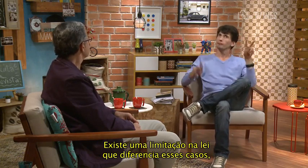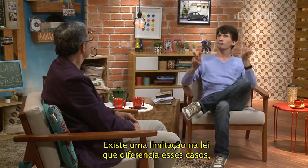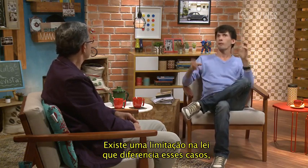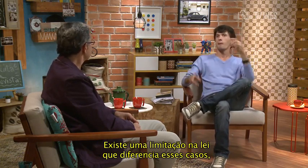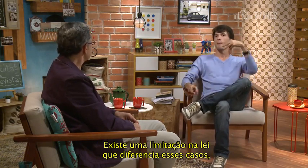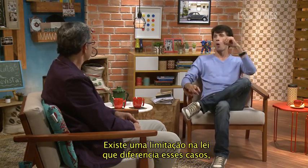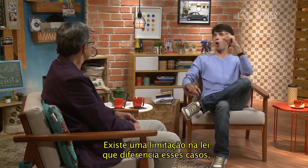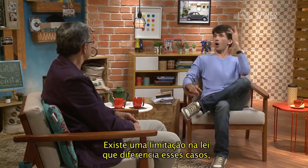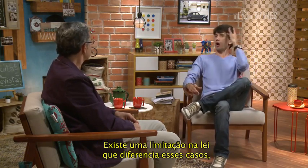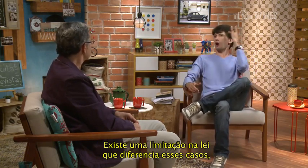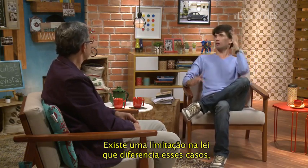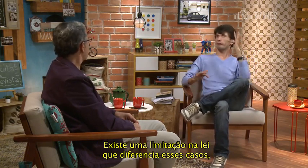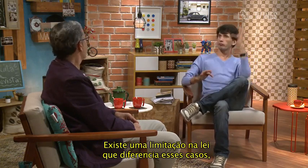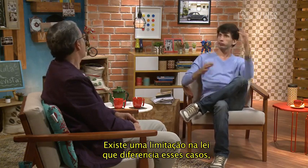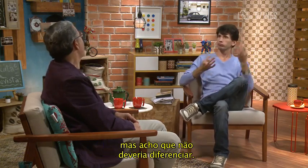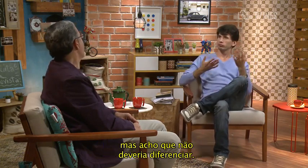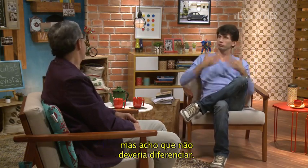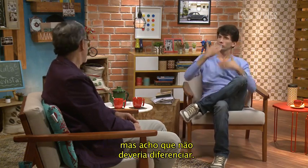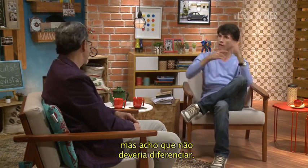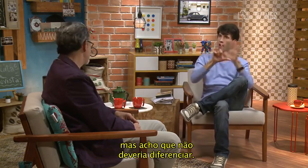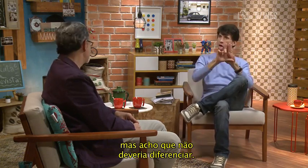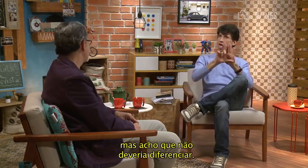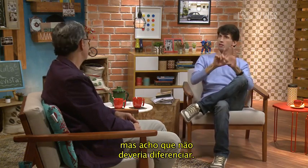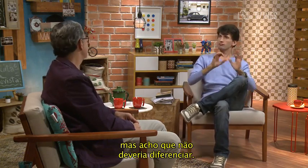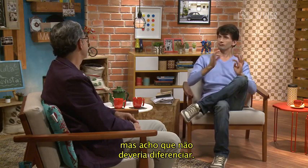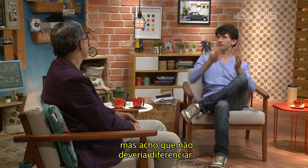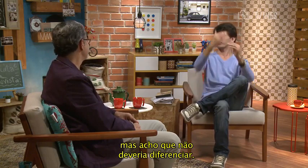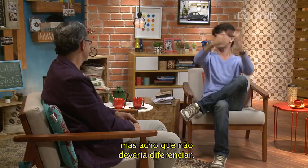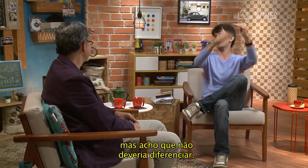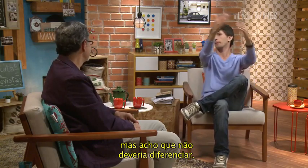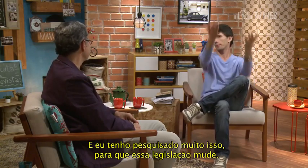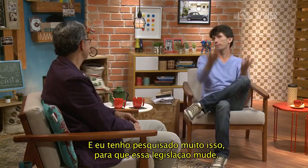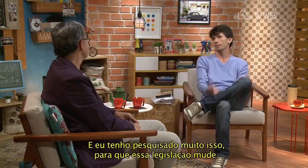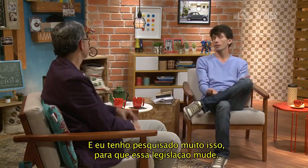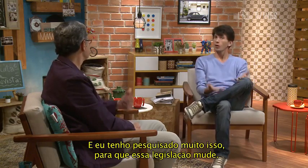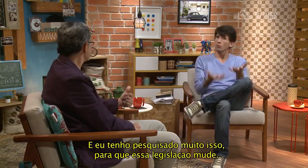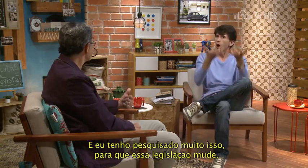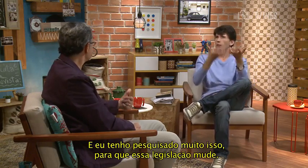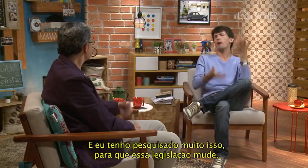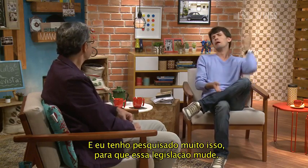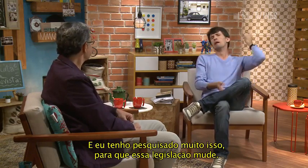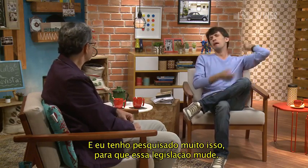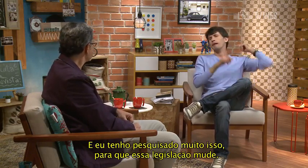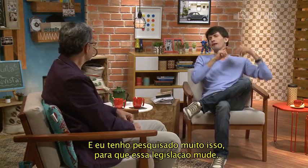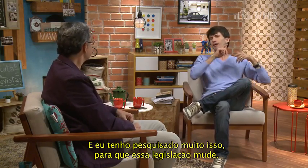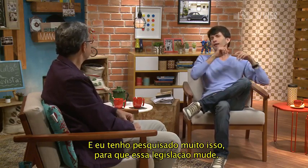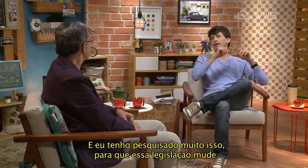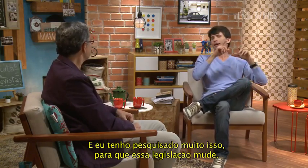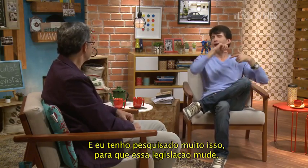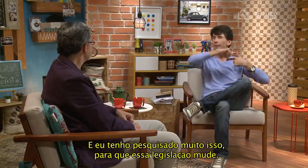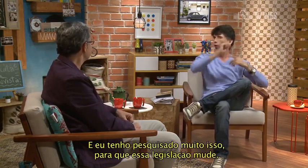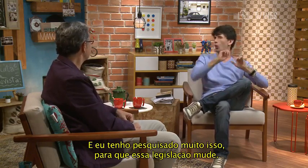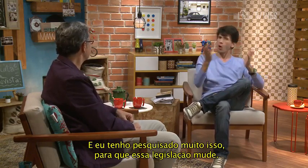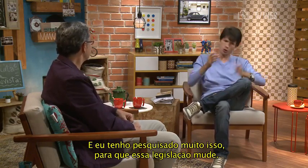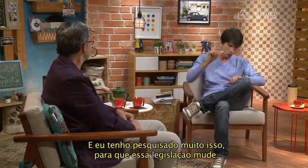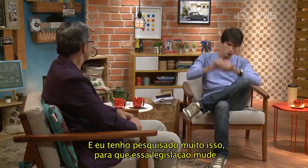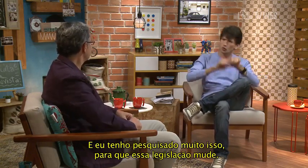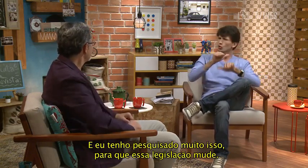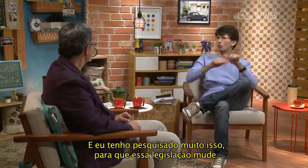diferencia esses casos mas acho que não deveria diferenciar e eu tenho pesquisado muito isso para que essa legislação mude